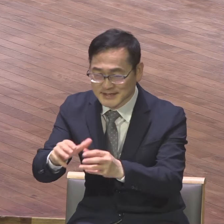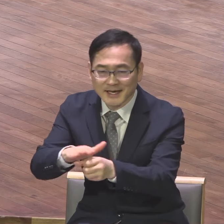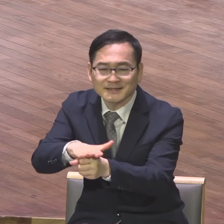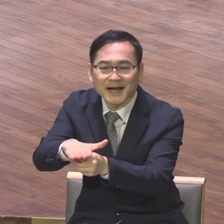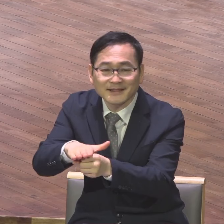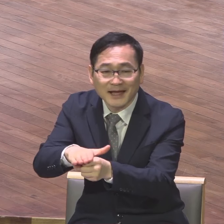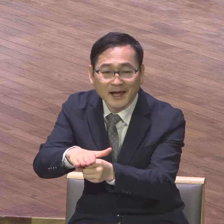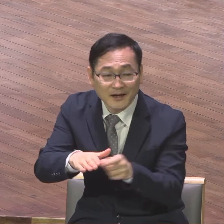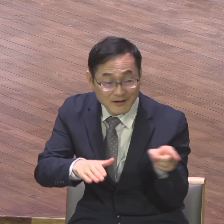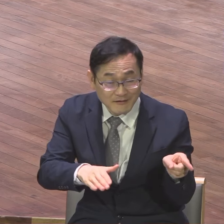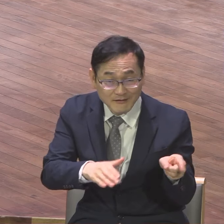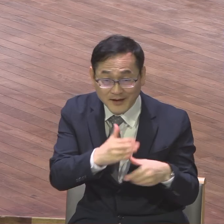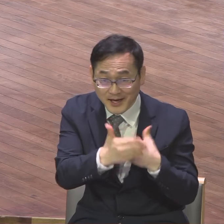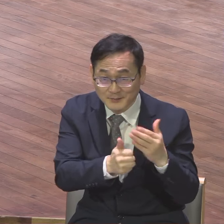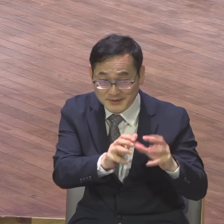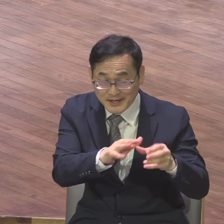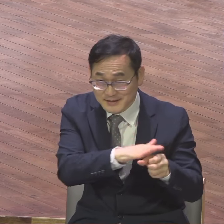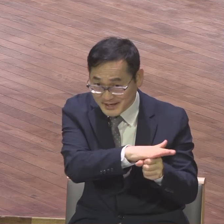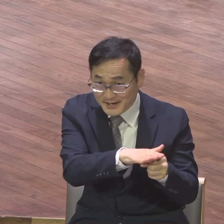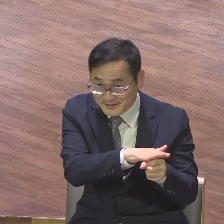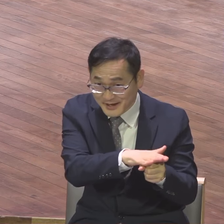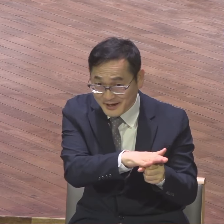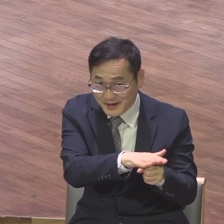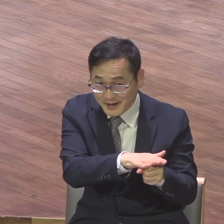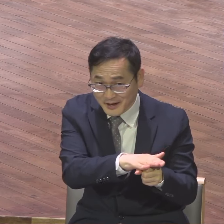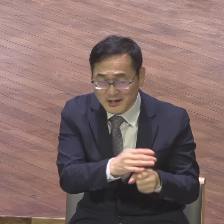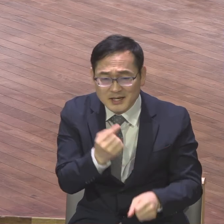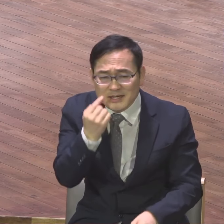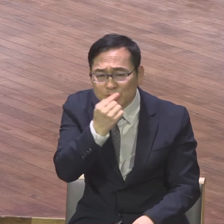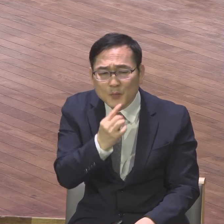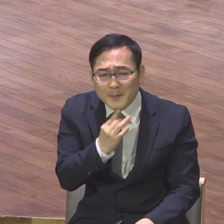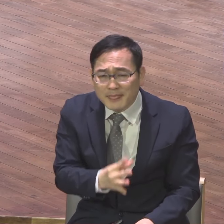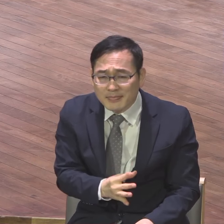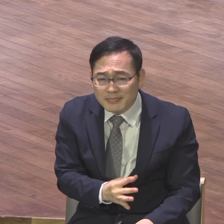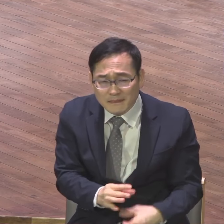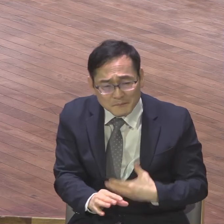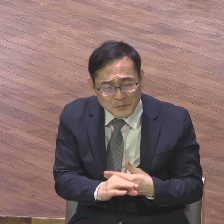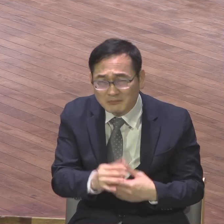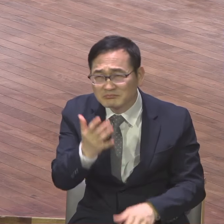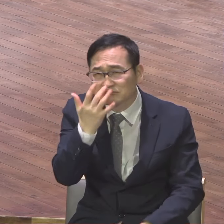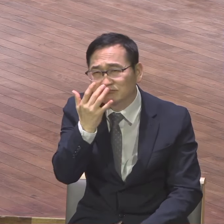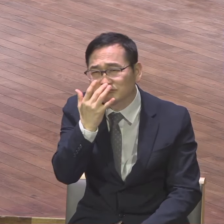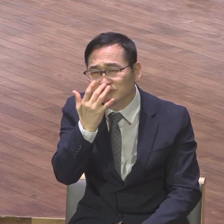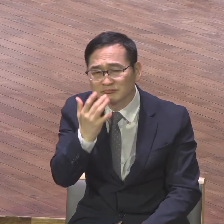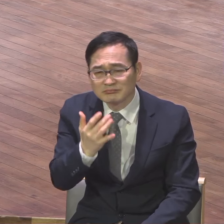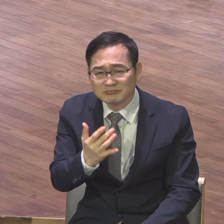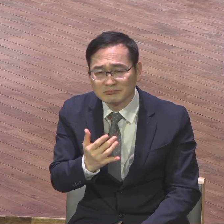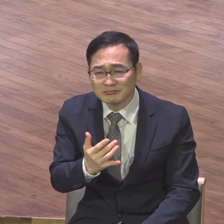사랑하신다는 말로만 하셨다면 그 의미가 우리 가슴속에 크게 전달이 안 돼요.